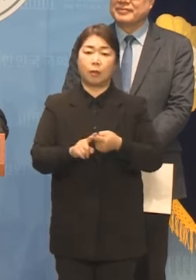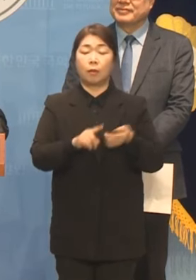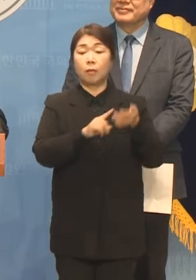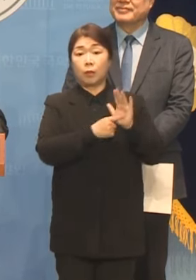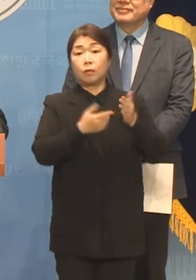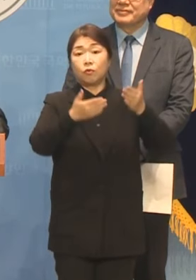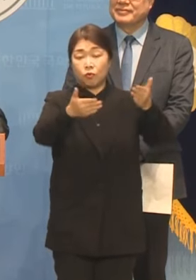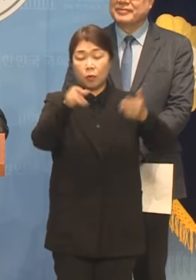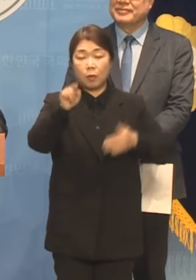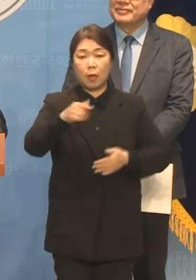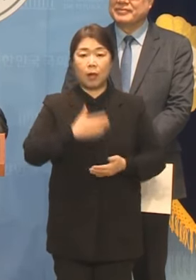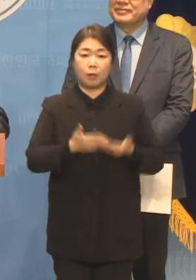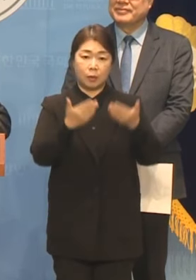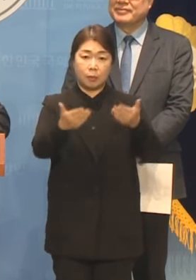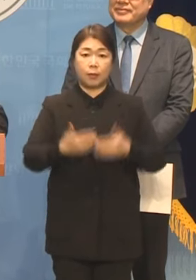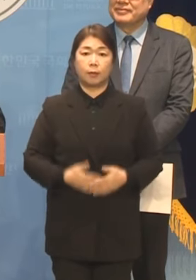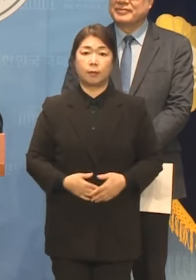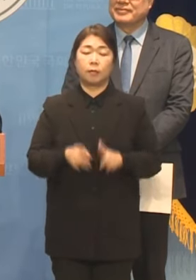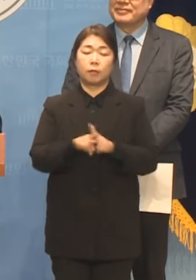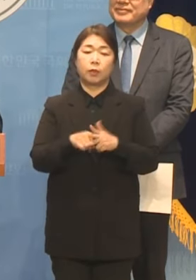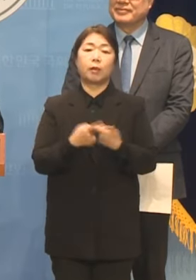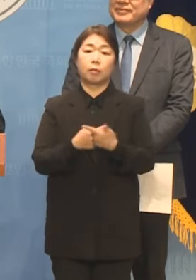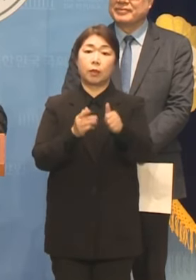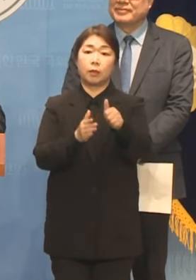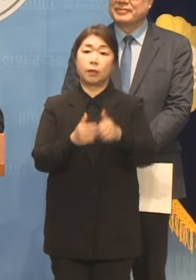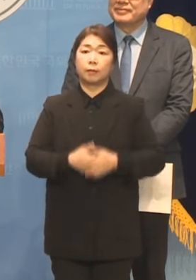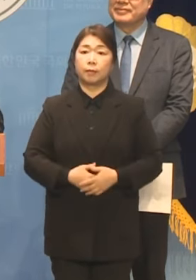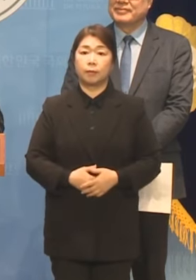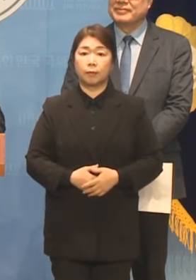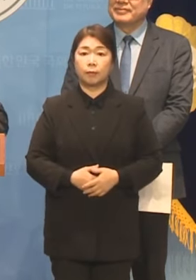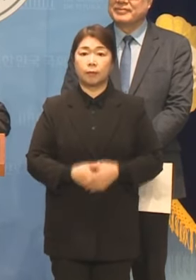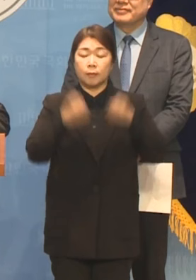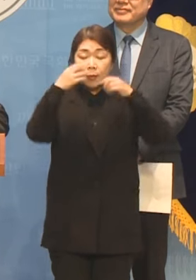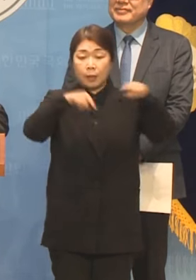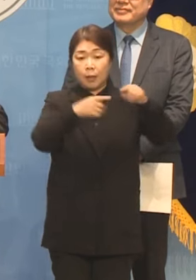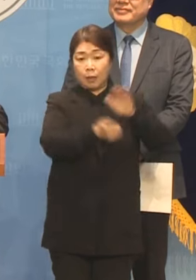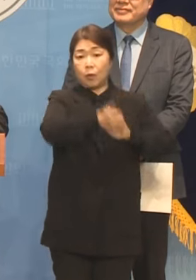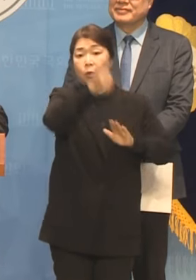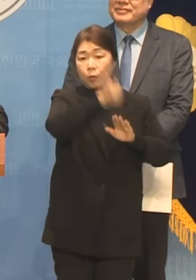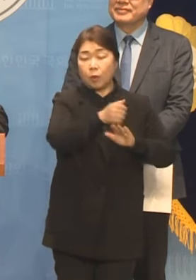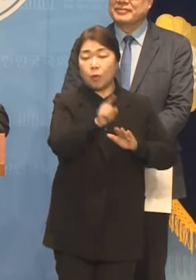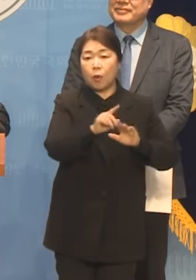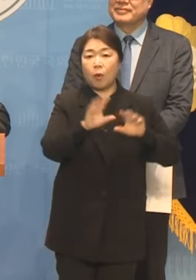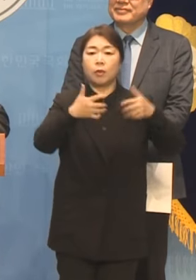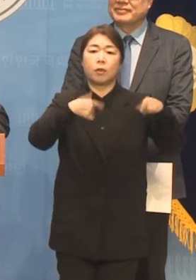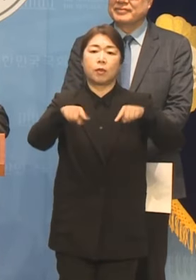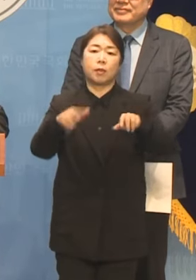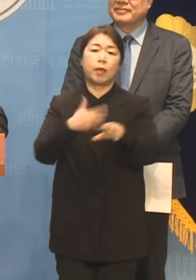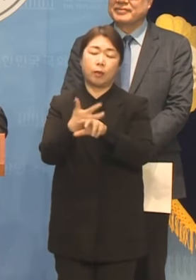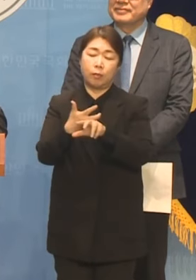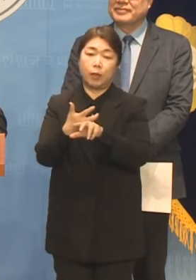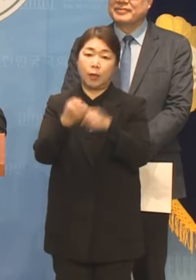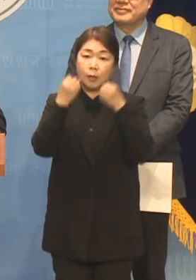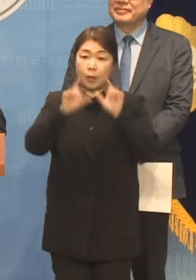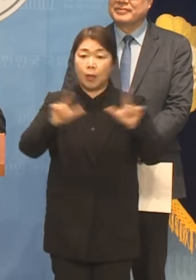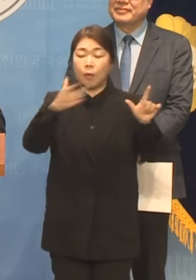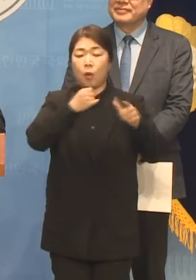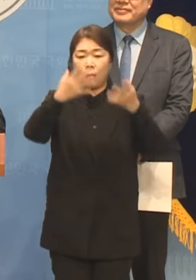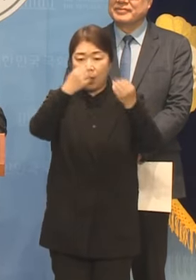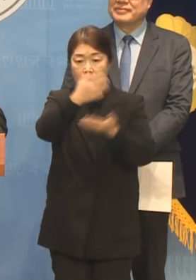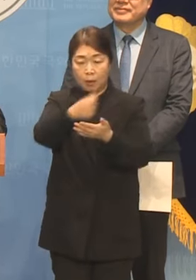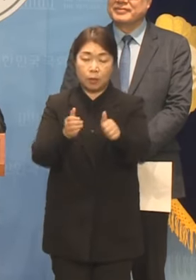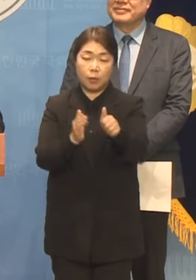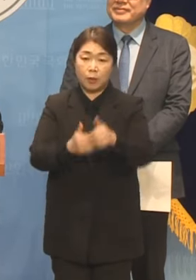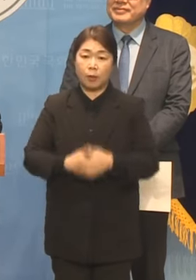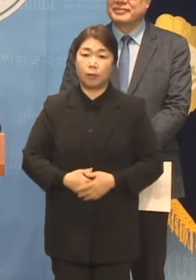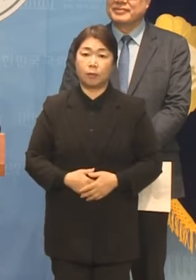점 좀 이해해 주시기 바라겠습니다 신당 성공 자체가 정치 개혁입니다 어 새 복많이 받으십시오